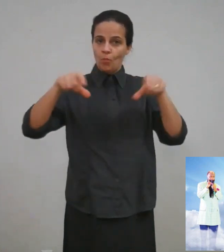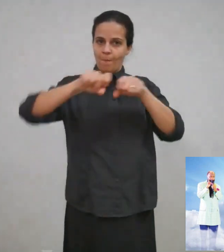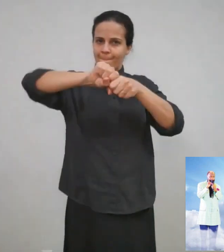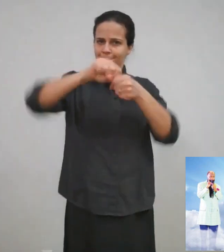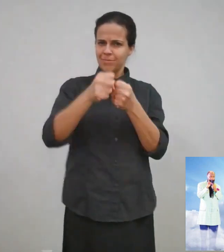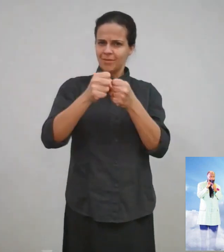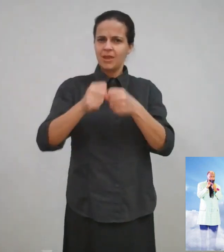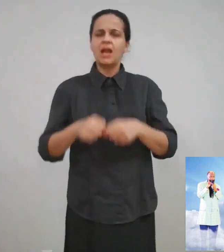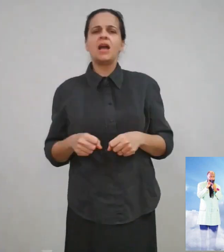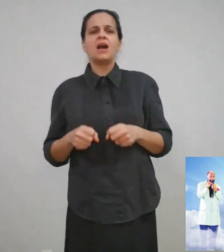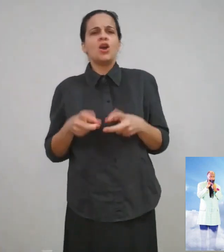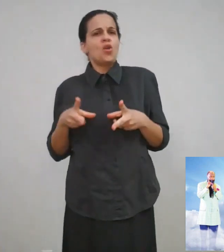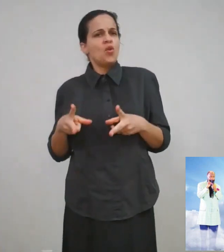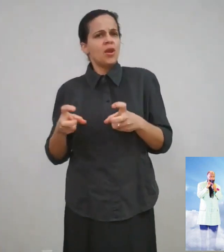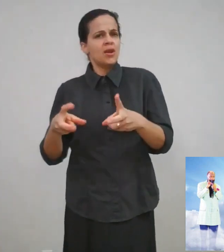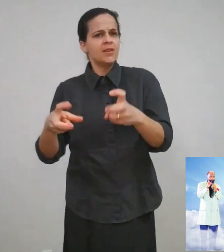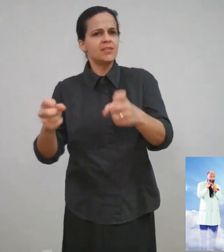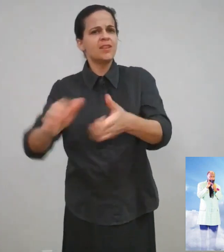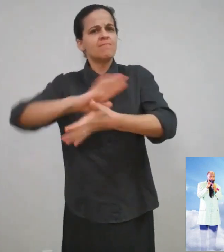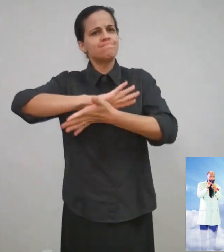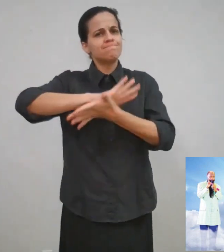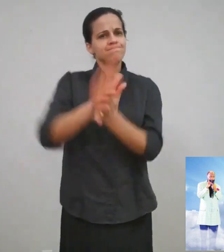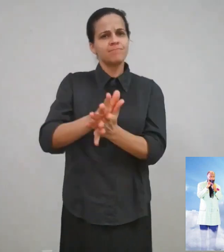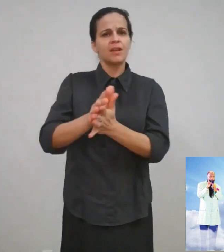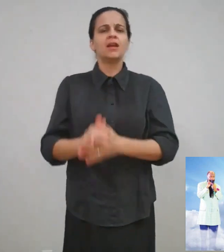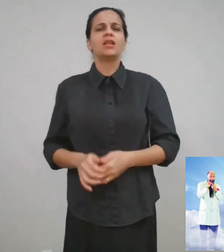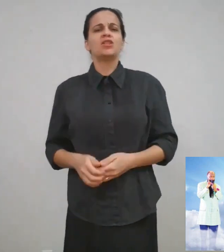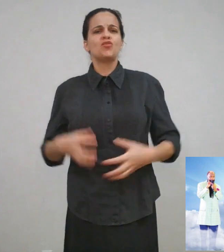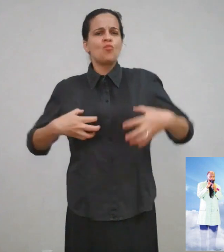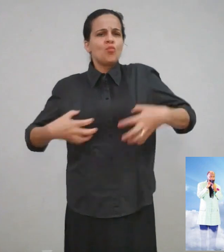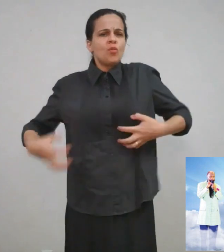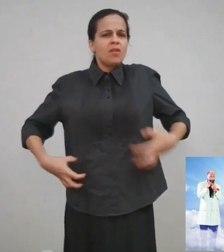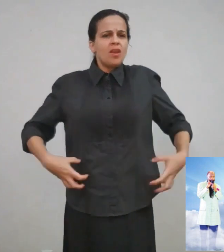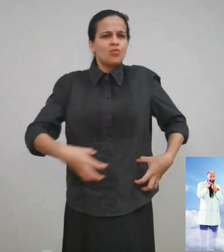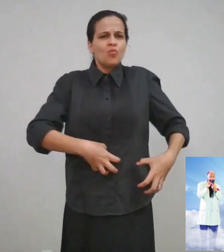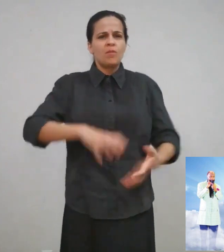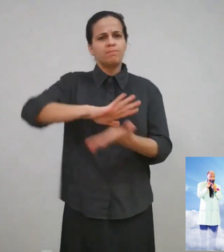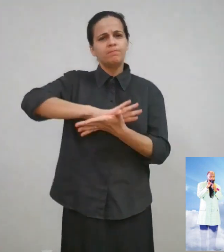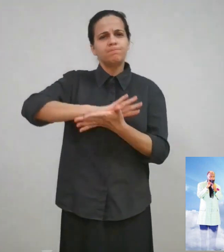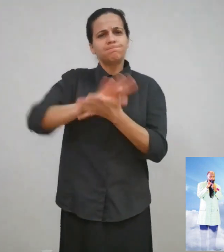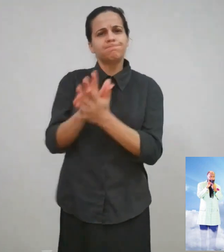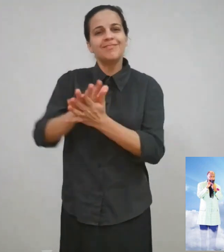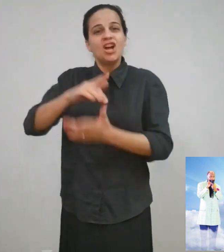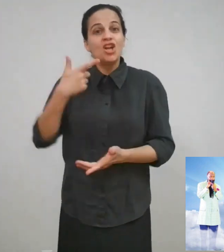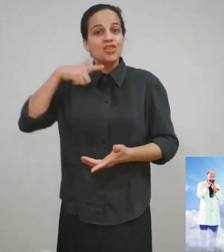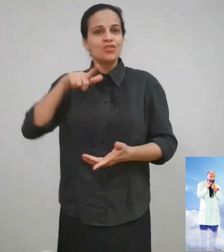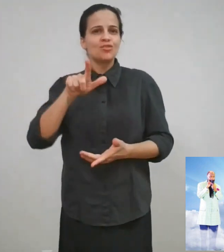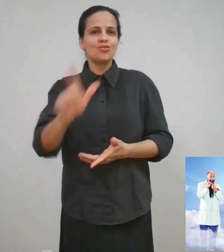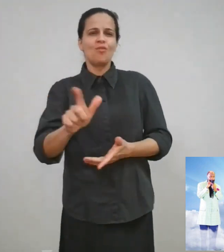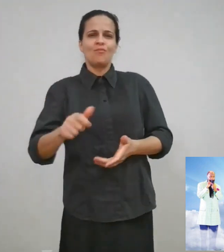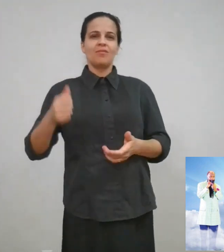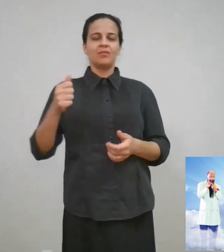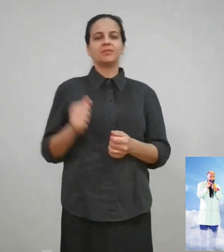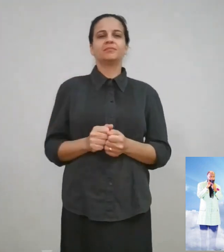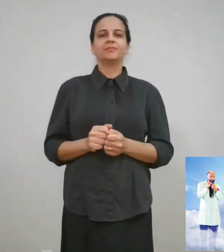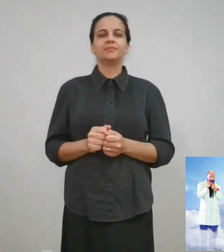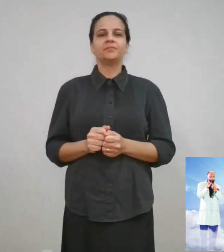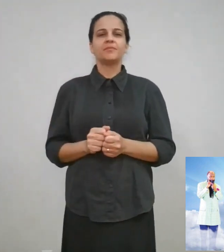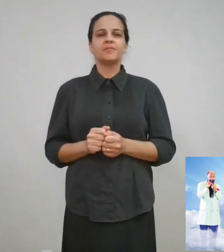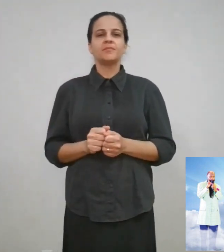sangue, restaurar os lunásticos, restaurar os órgãos internos, dar a vocês novos rins e não mais diálise.